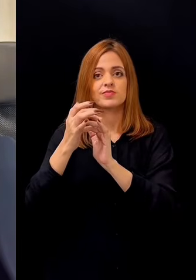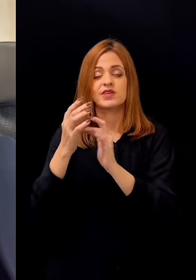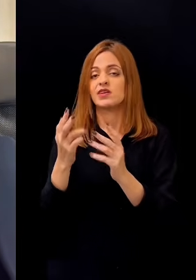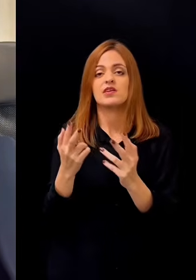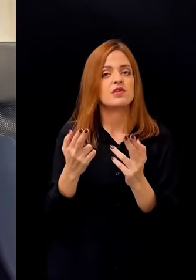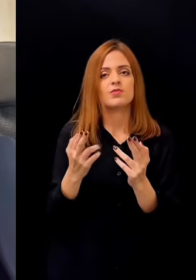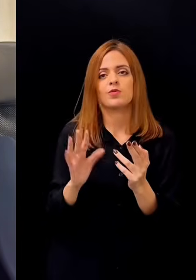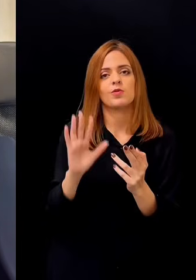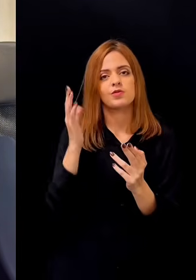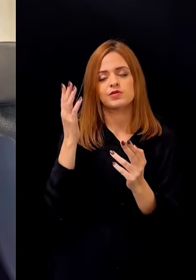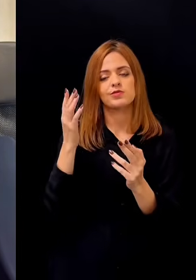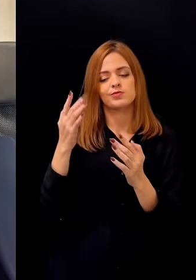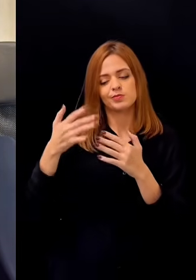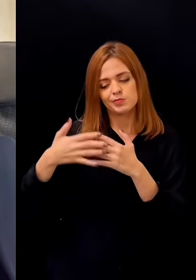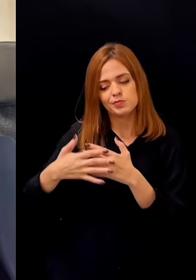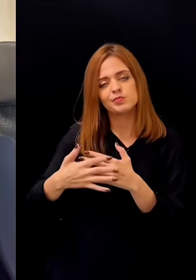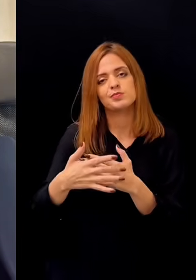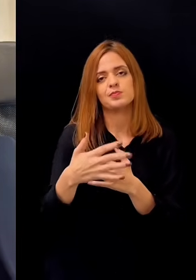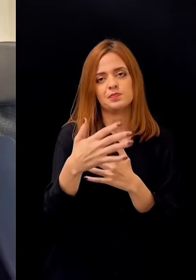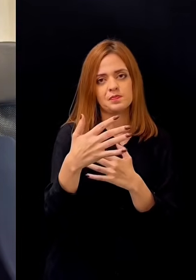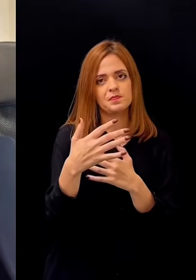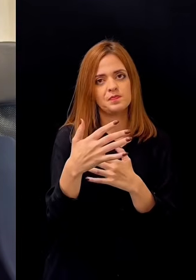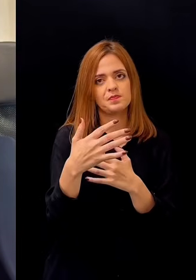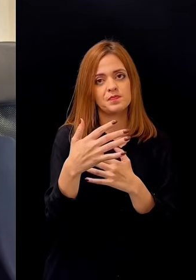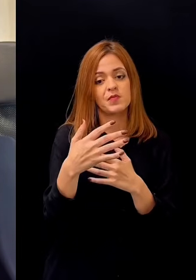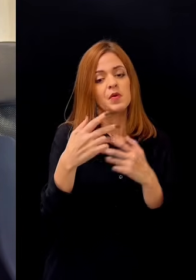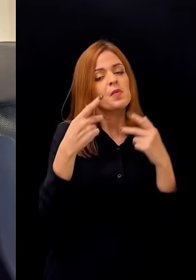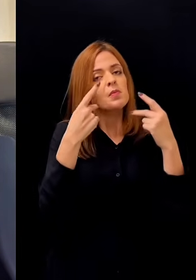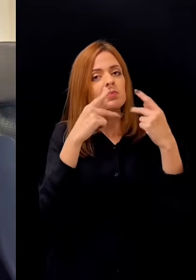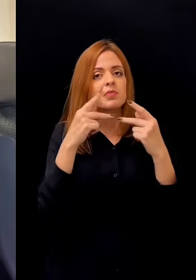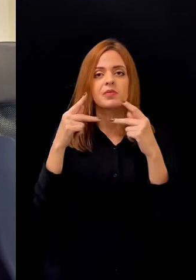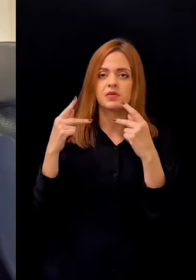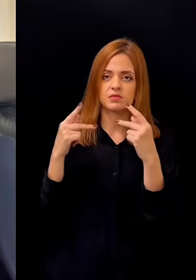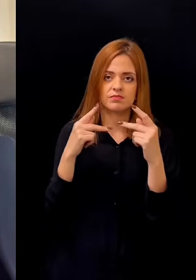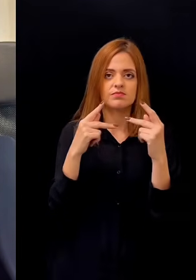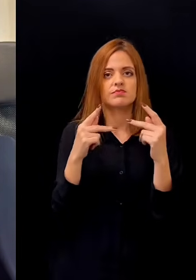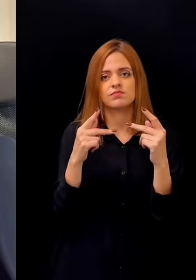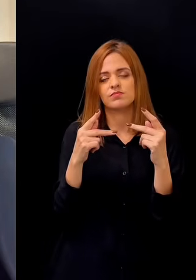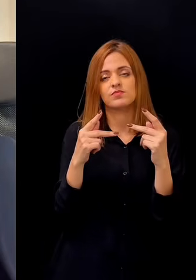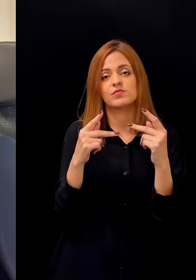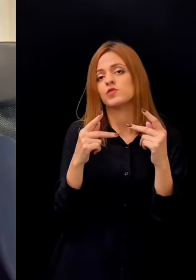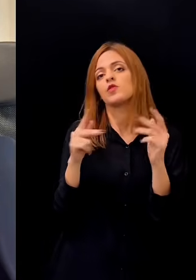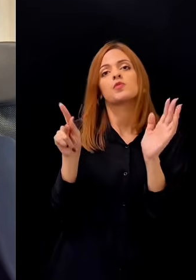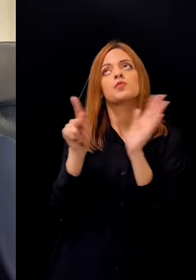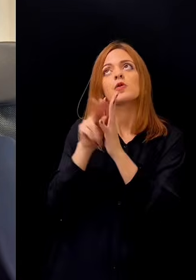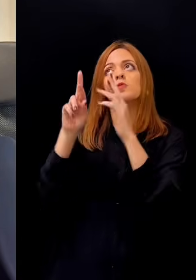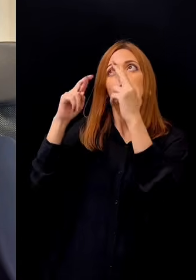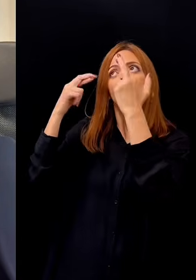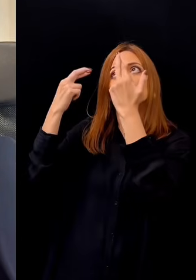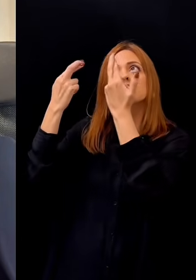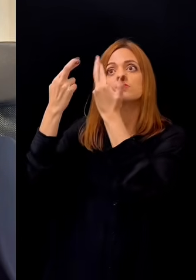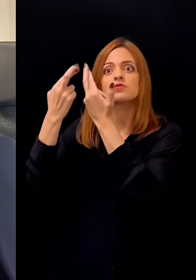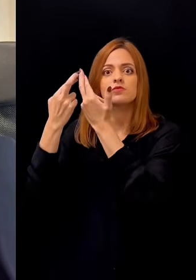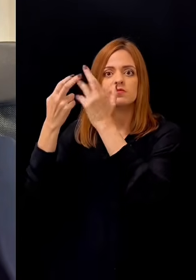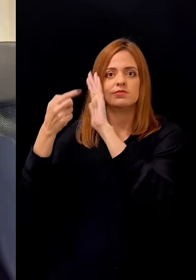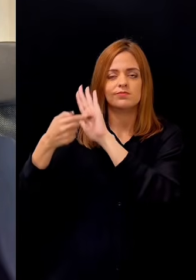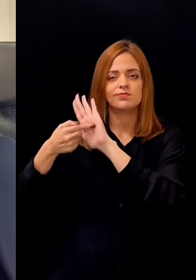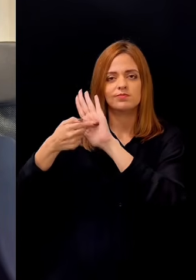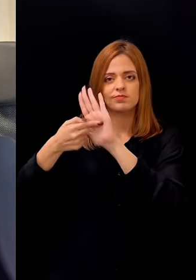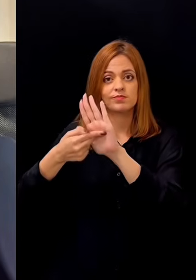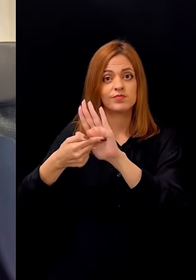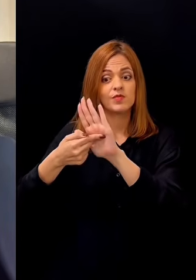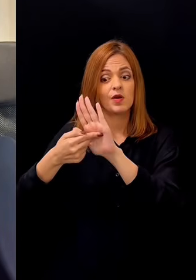Jesus deu continuidade, pregando o reino de Deus.